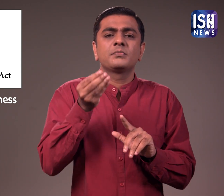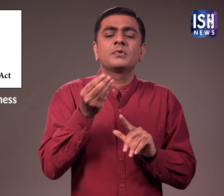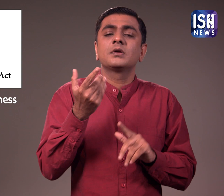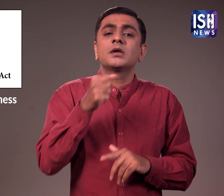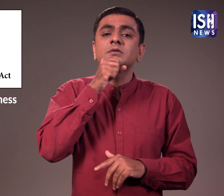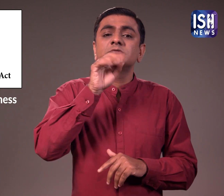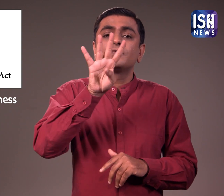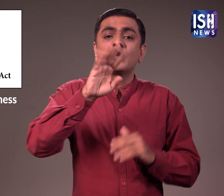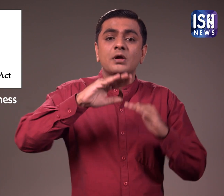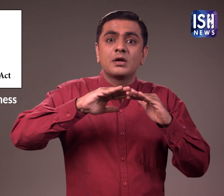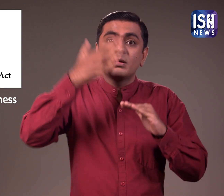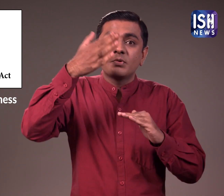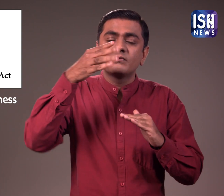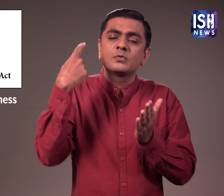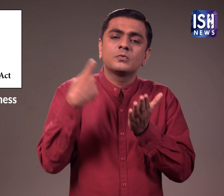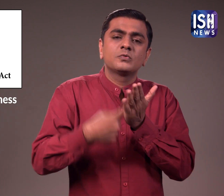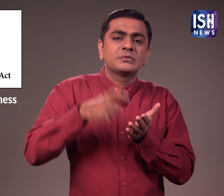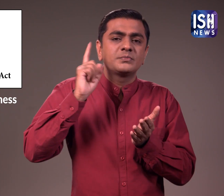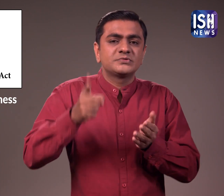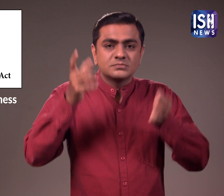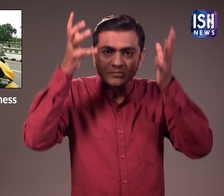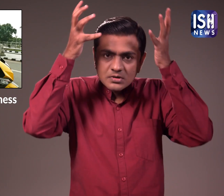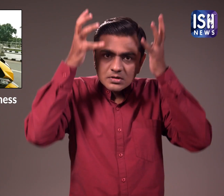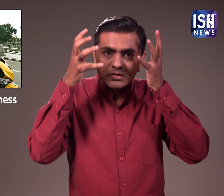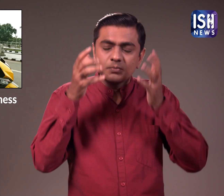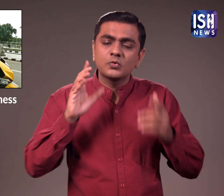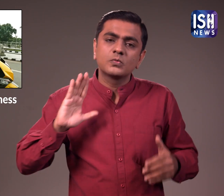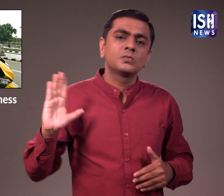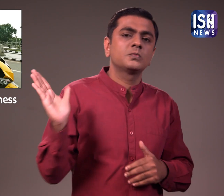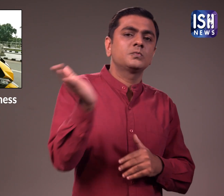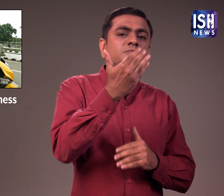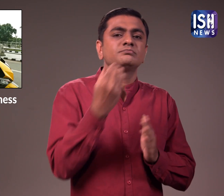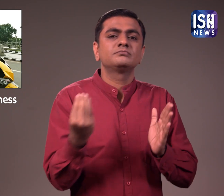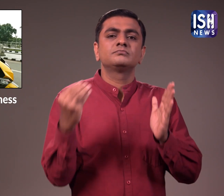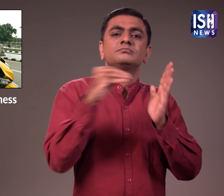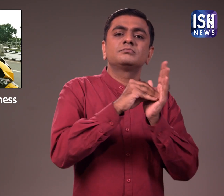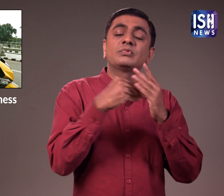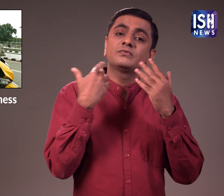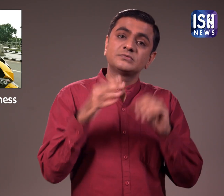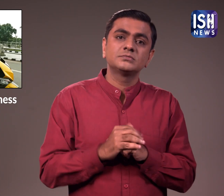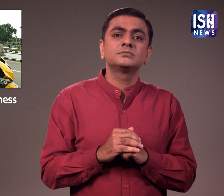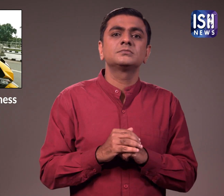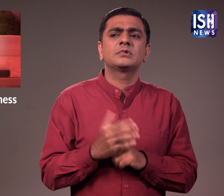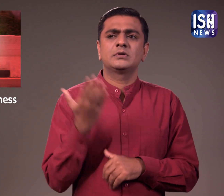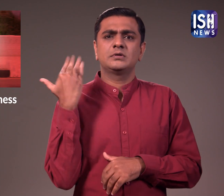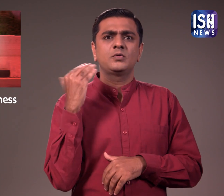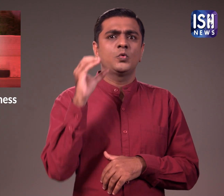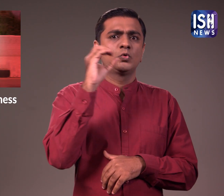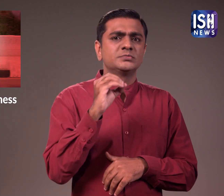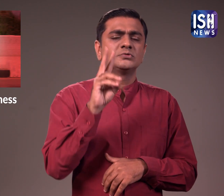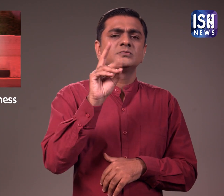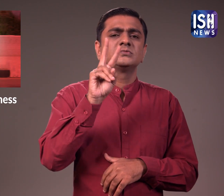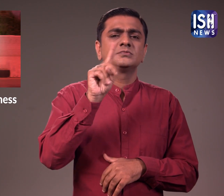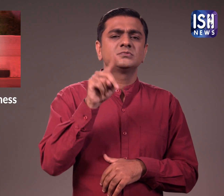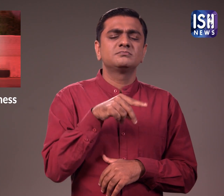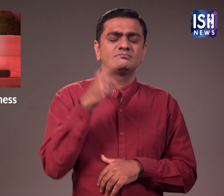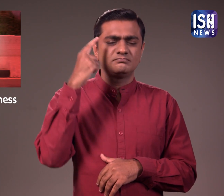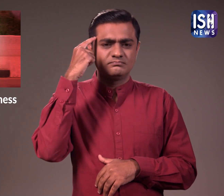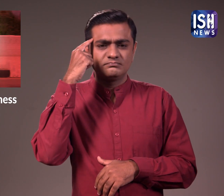4 साल से अधिक उमर के बच्चों के लिए दो पहिया महानों पर यात्रा करते समय हेलमे पहना अनिवार्य कर दिया पिछले साल अक्टोबर